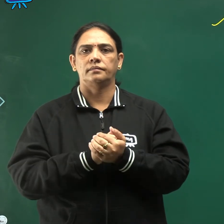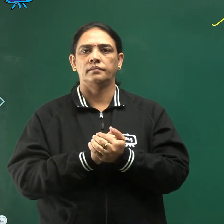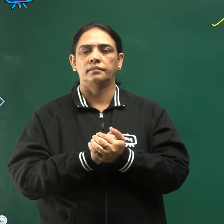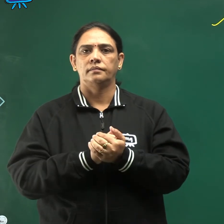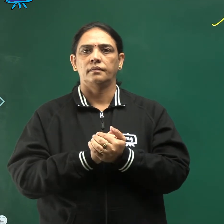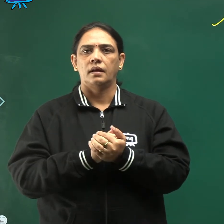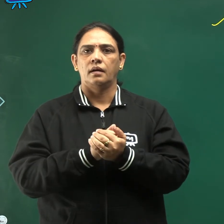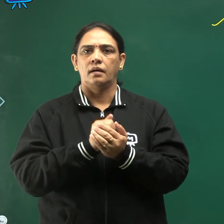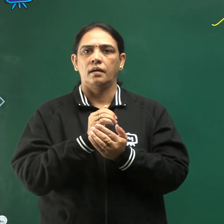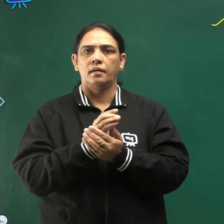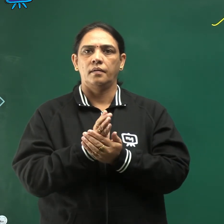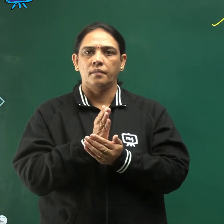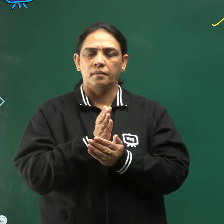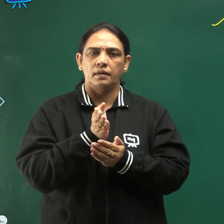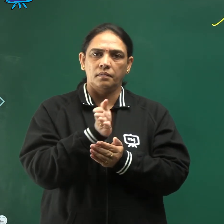भाज्य